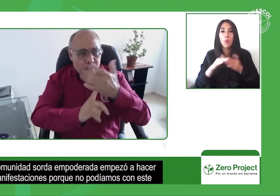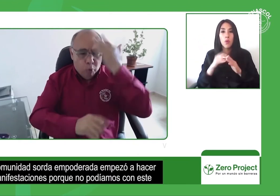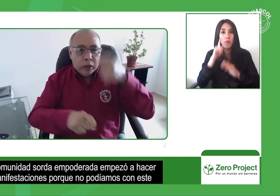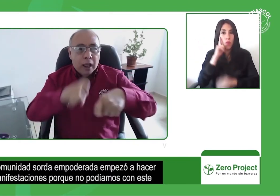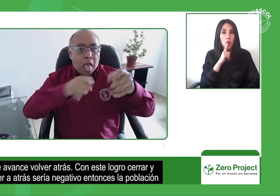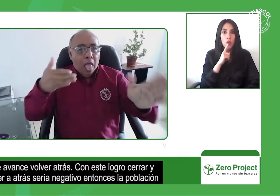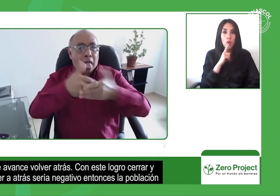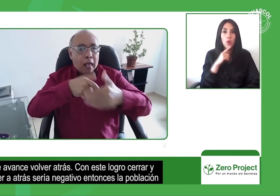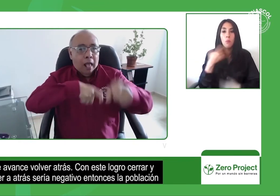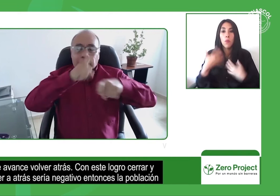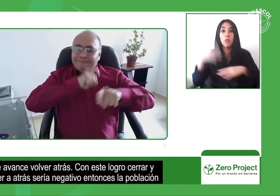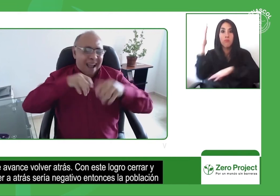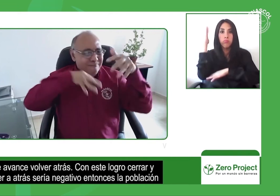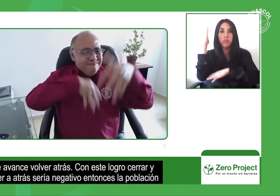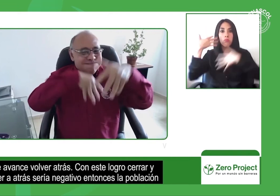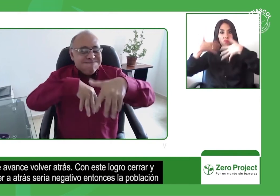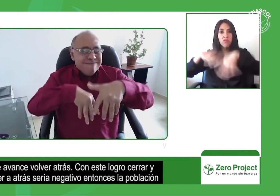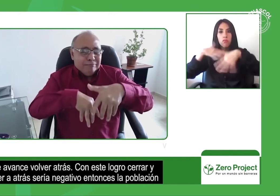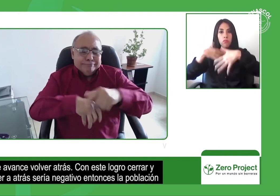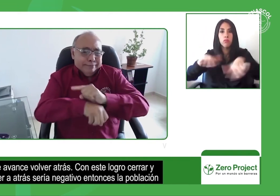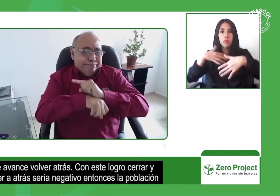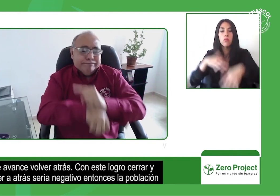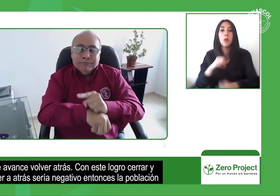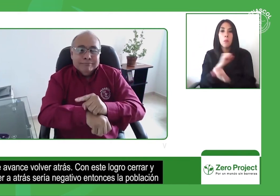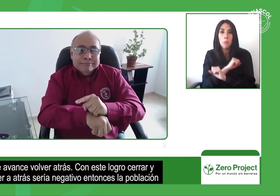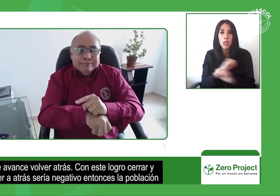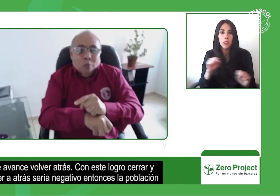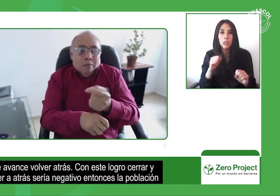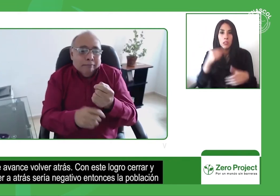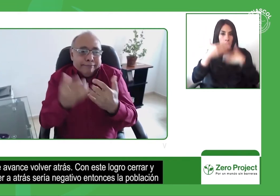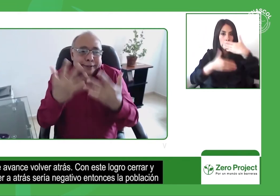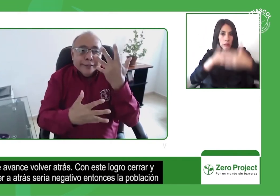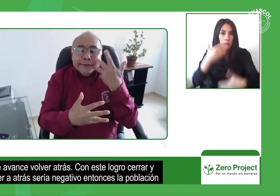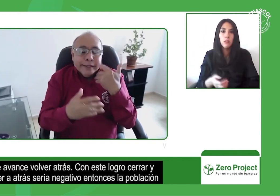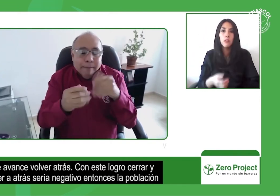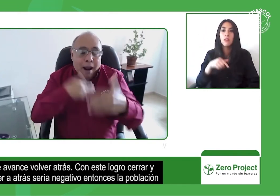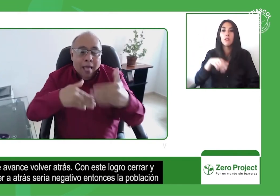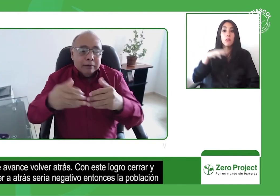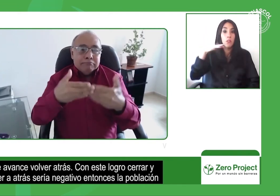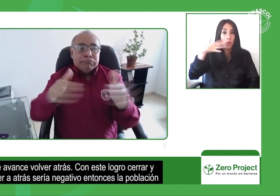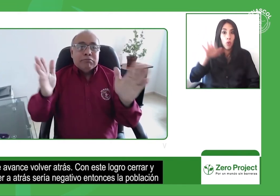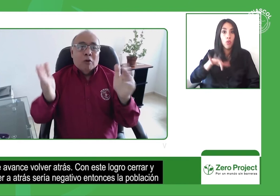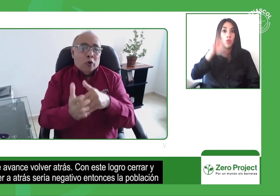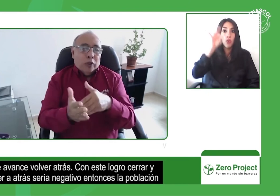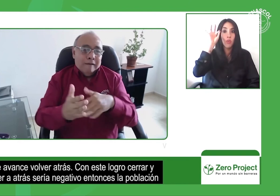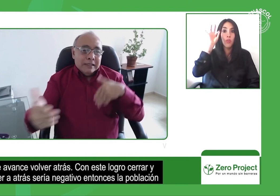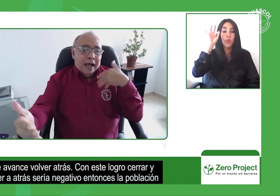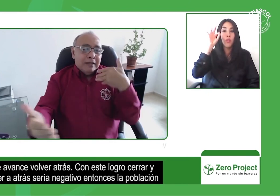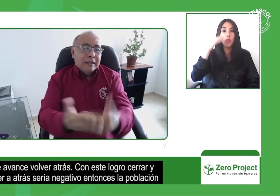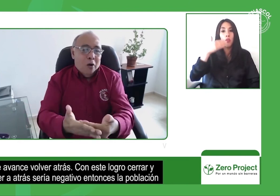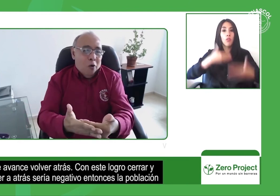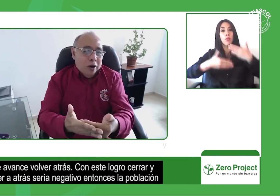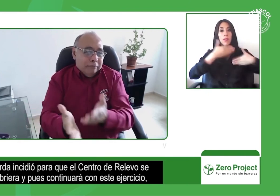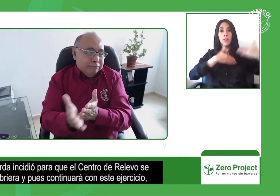con este avance, volver atrás. Con este logro cerrar y volver atrás sería negativo.